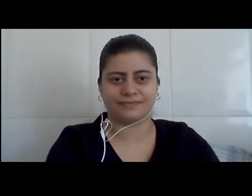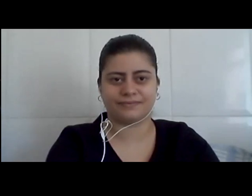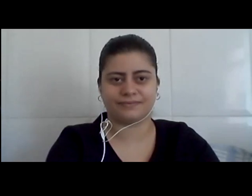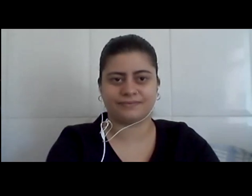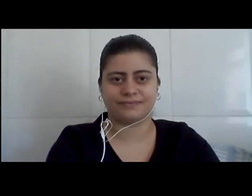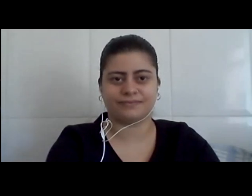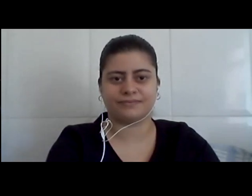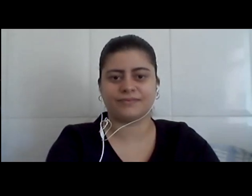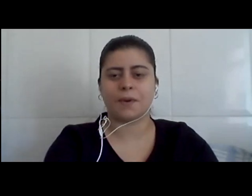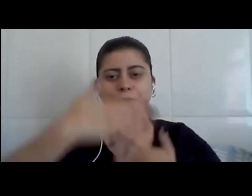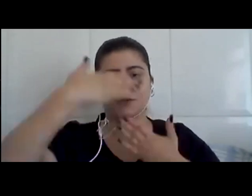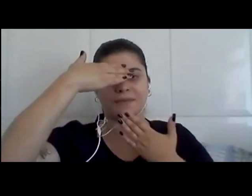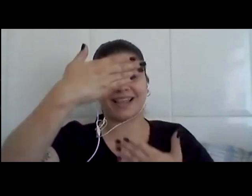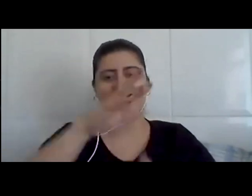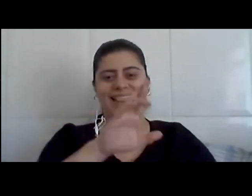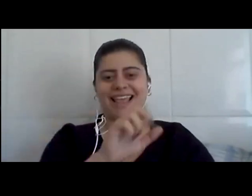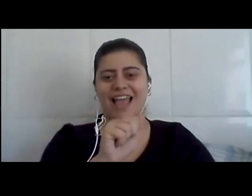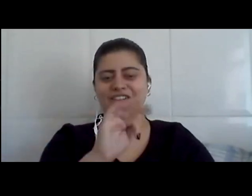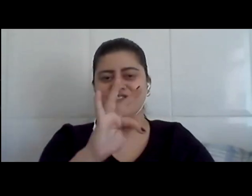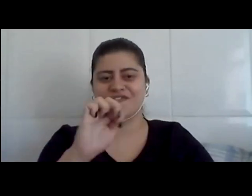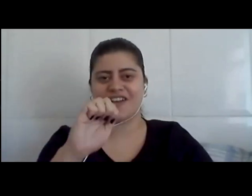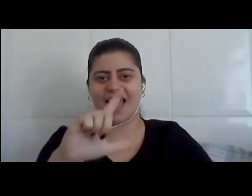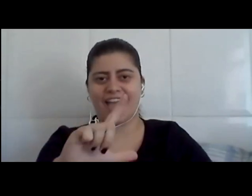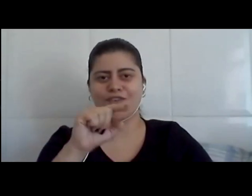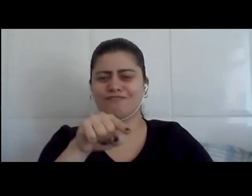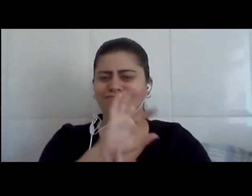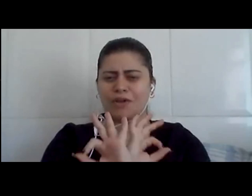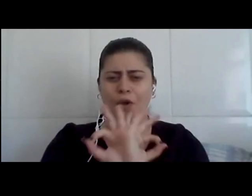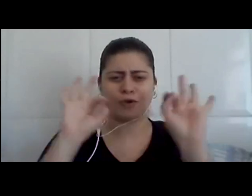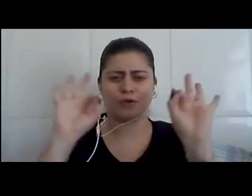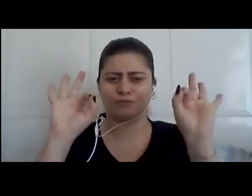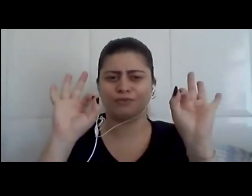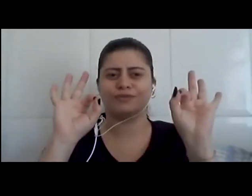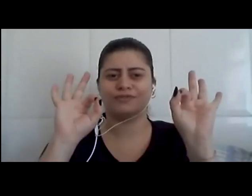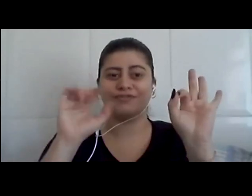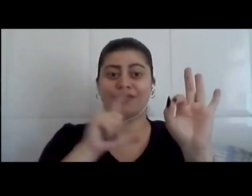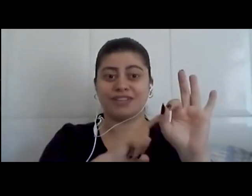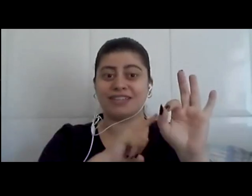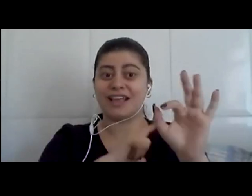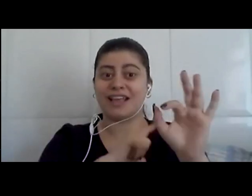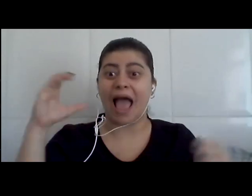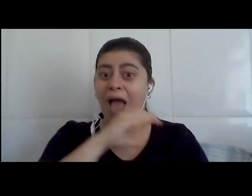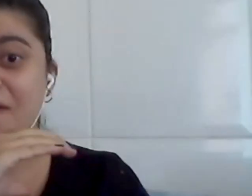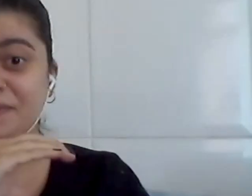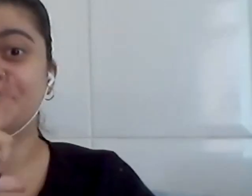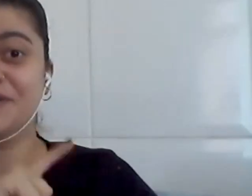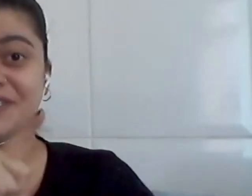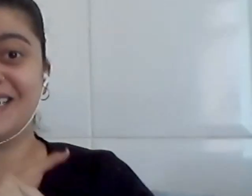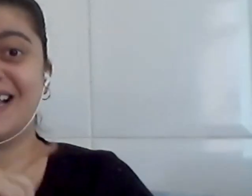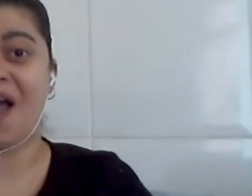Muito obrigada, Rafael, pela pontualidade também. Você tinha até uns minutinhos a mais.